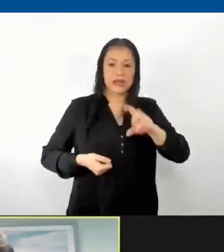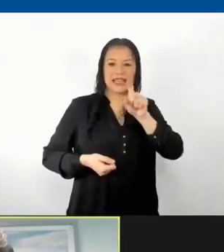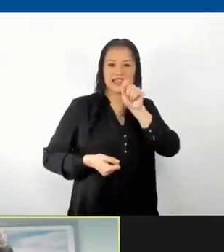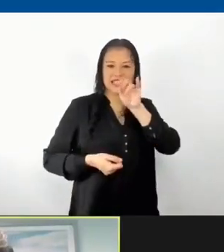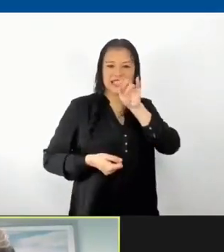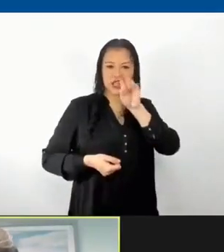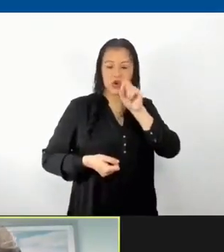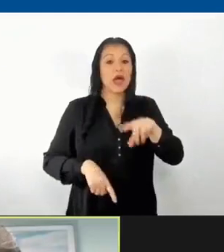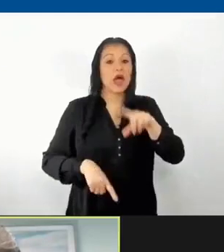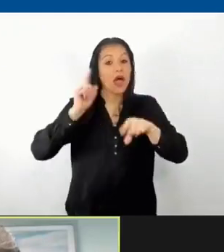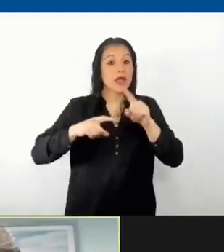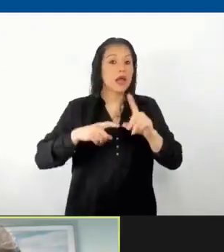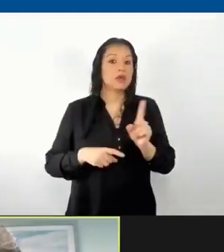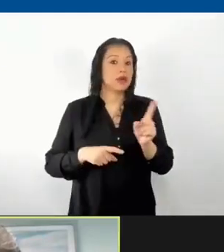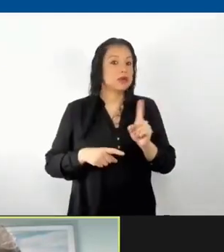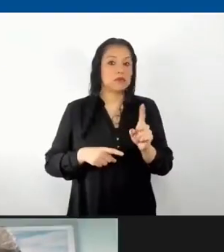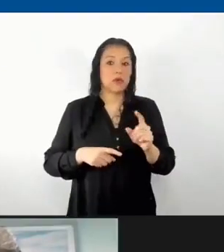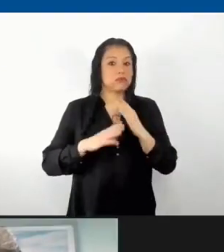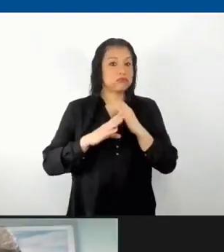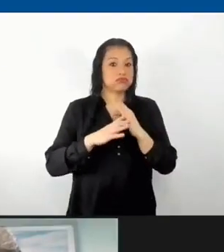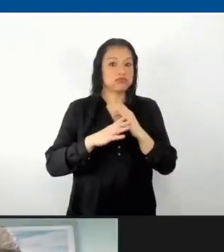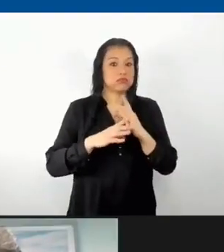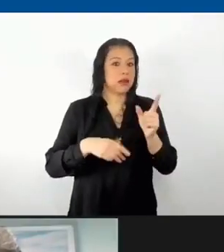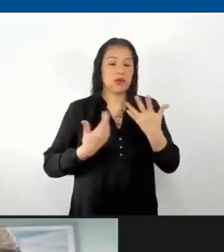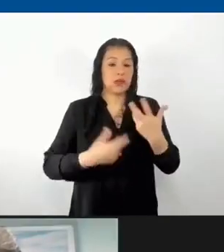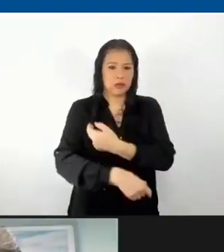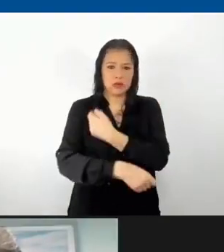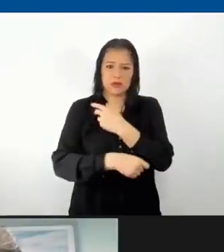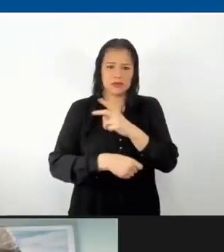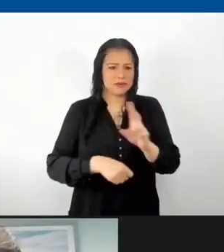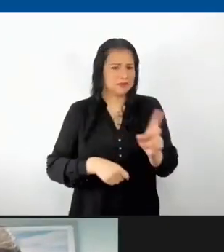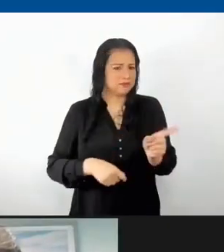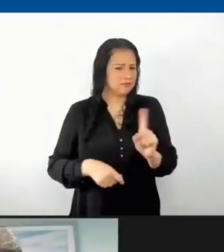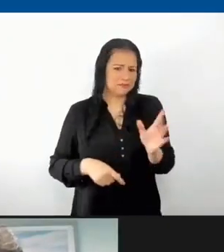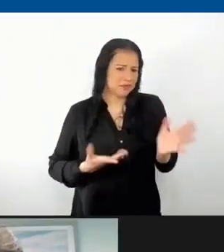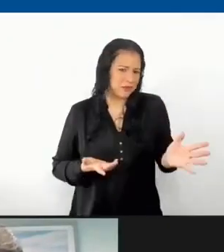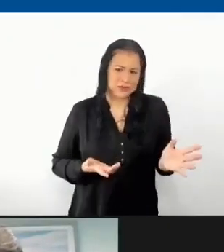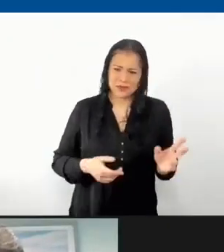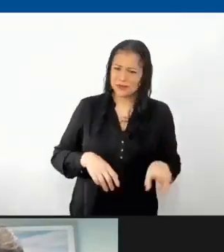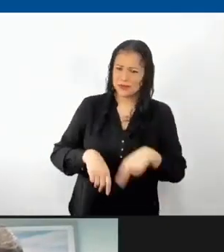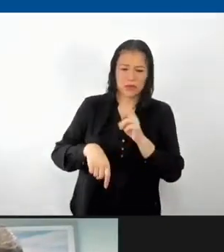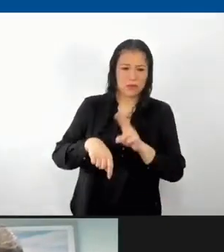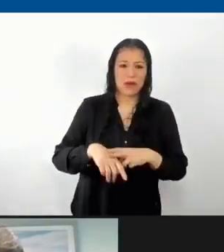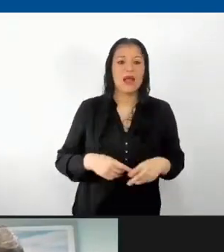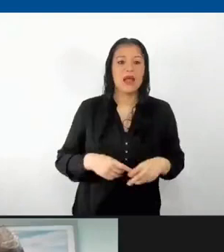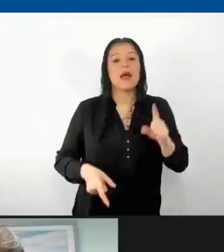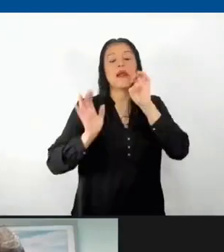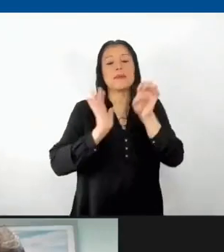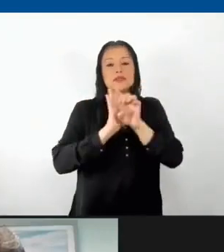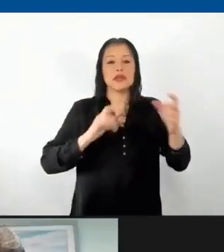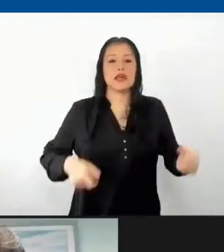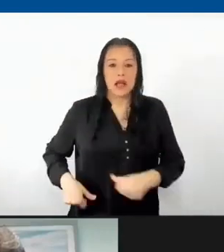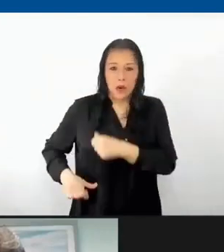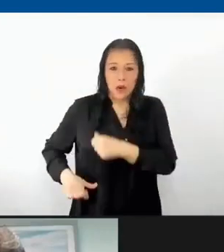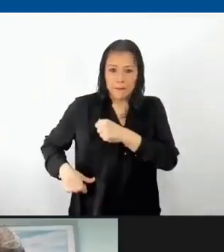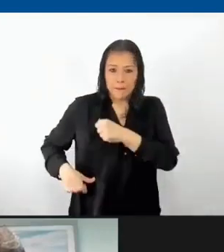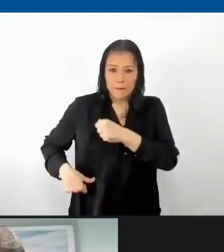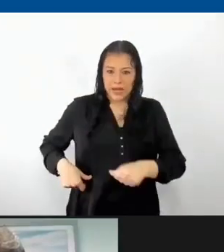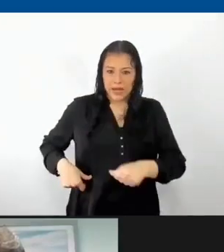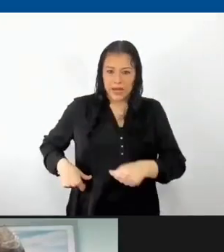para poder vacunarse? Ninguna. Es como si me dijera una persona que le han operado de la hernia, ¿podrá vacunarse?